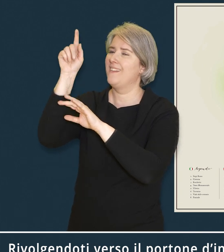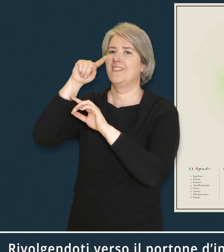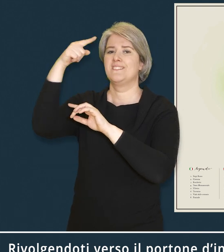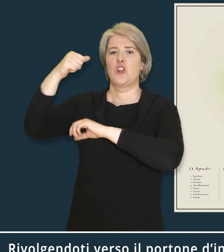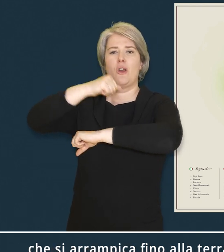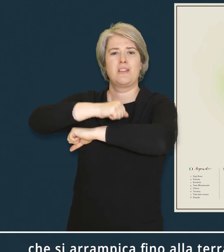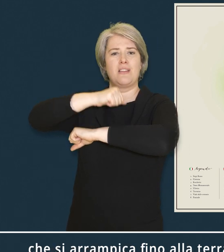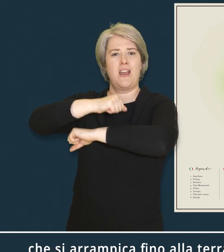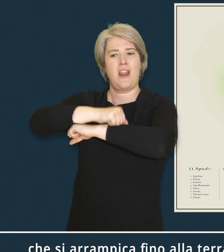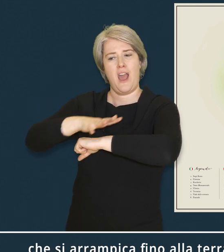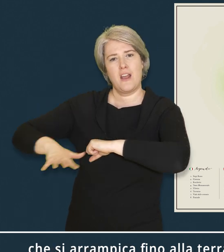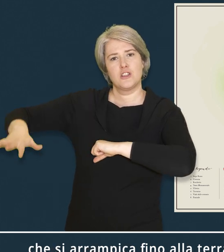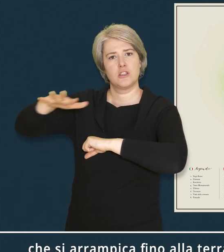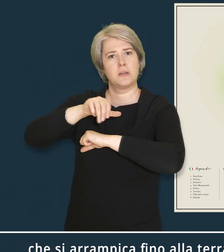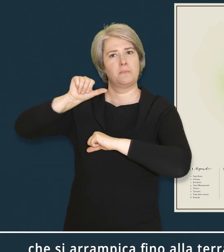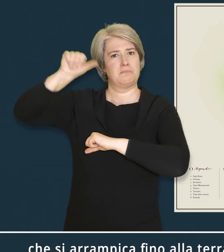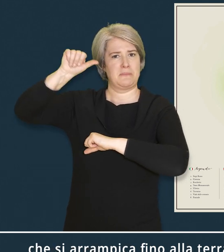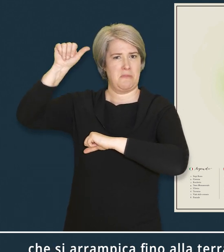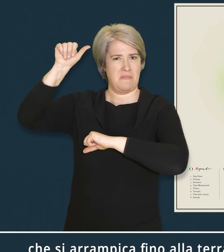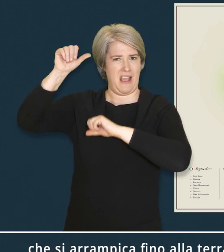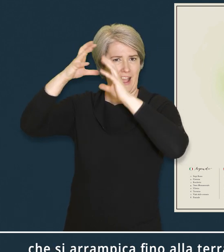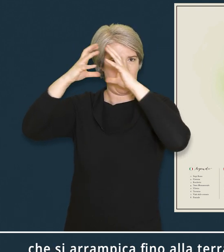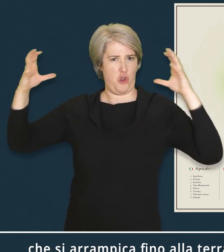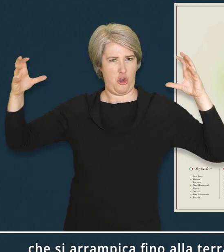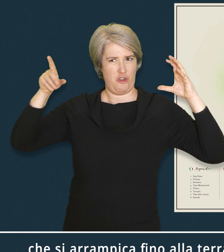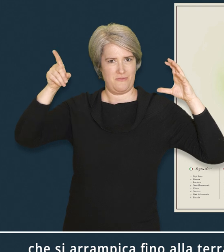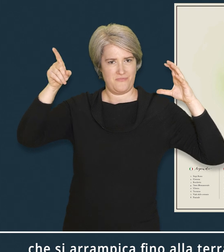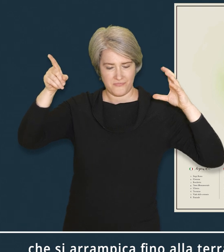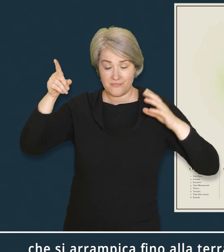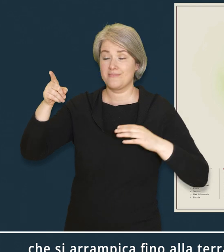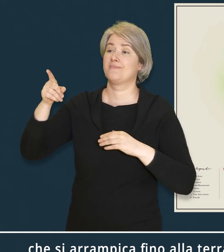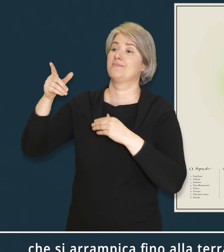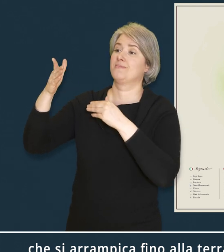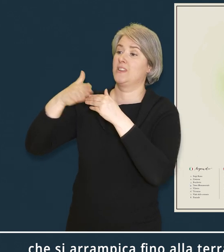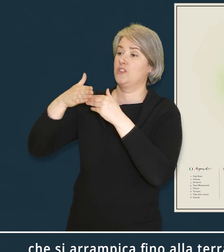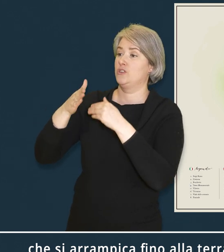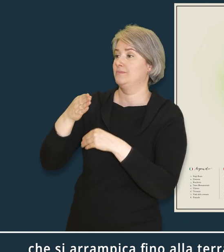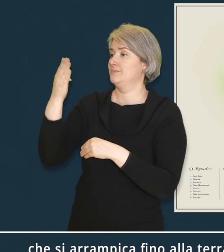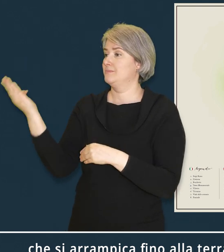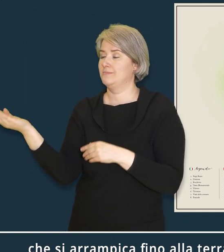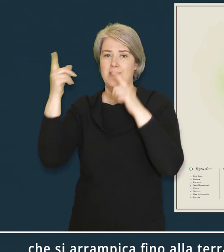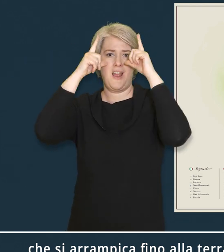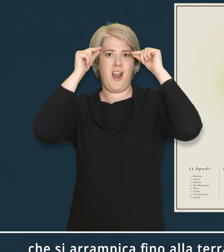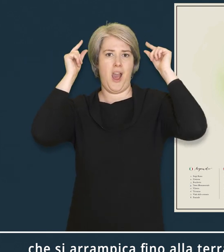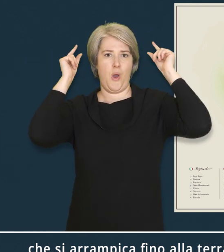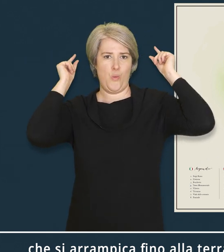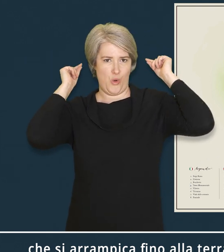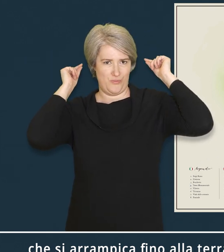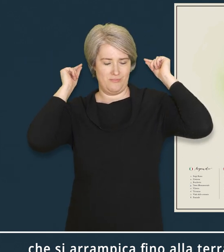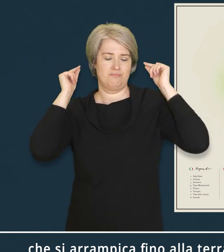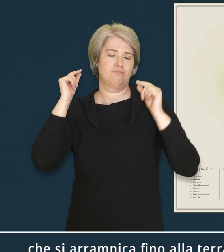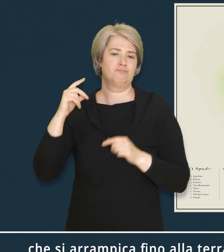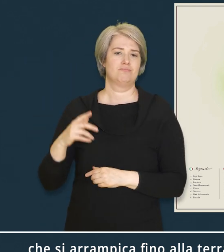sinensis, che si arrampica fino alla terrazza del primo piano dell'edificio, affiancato da una pianta